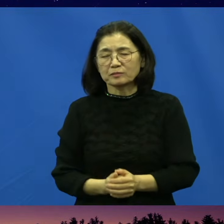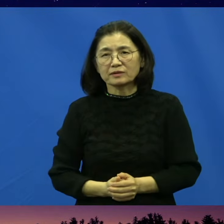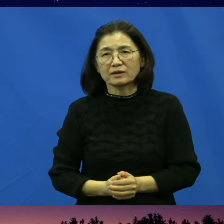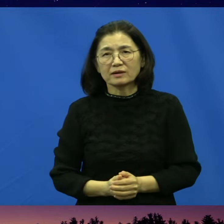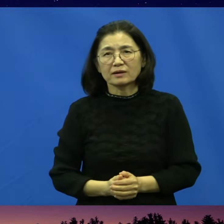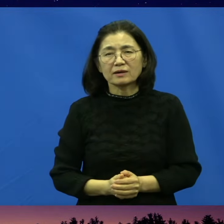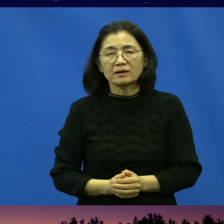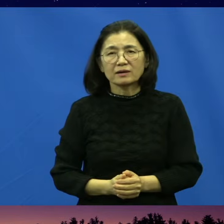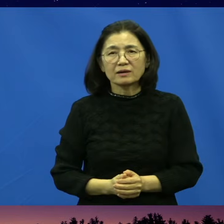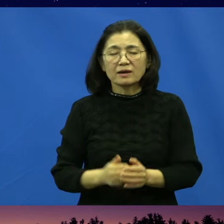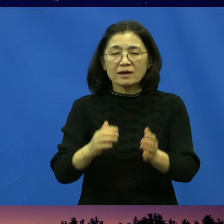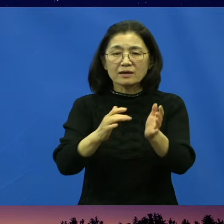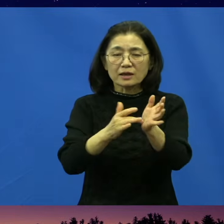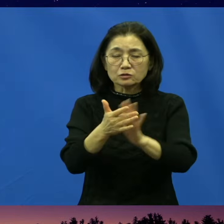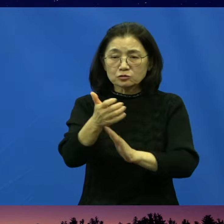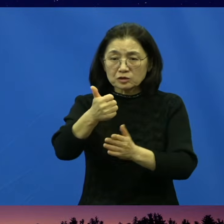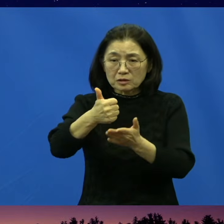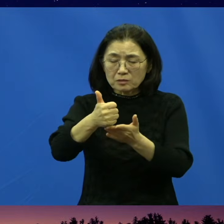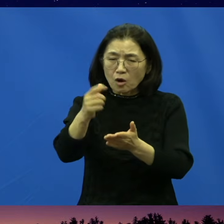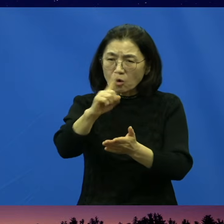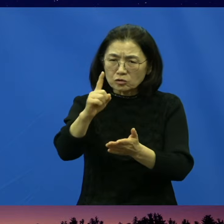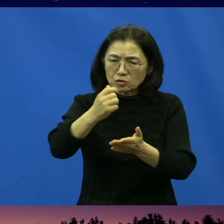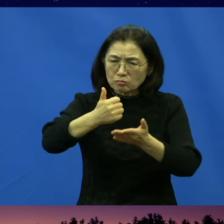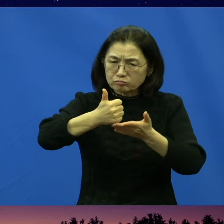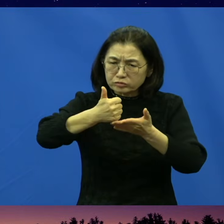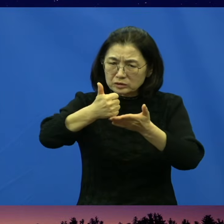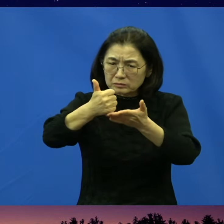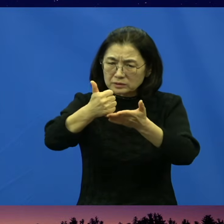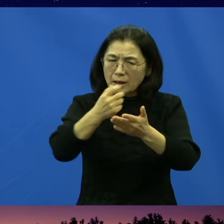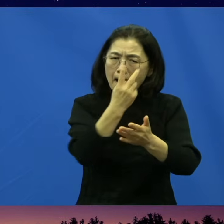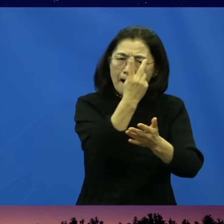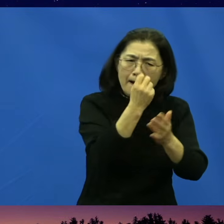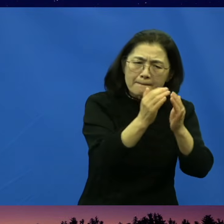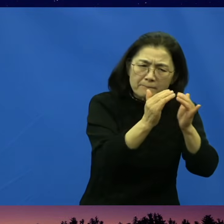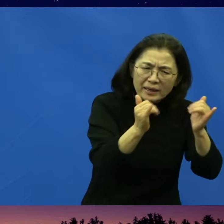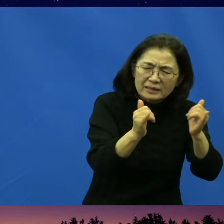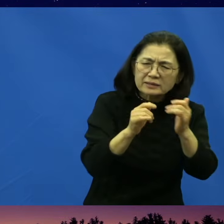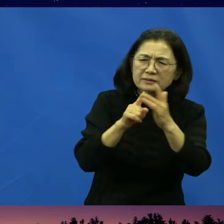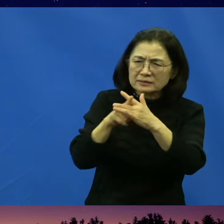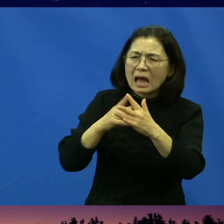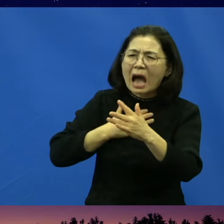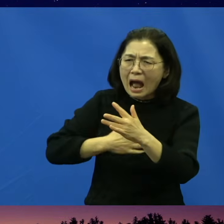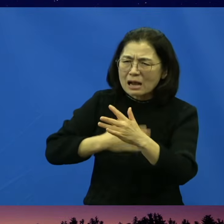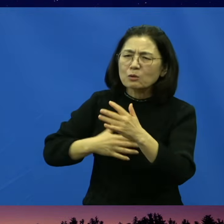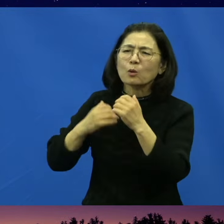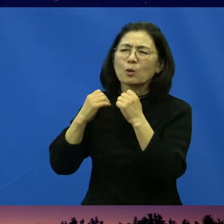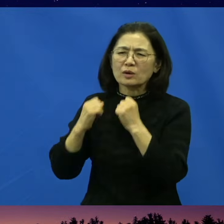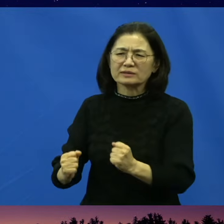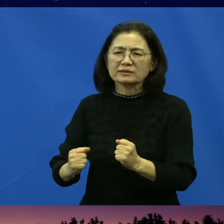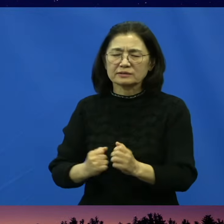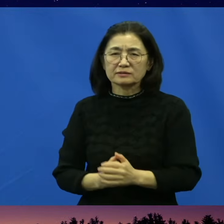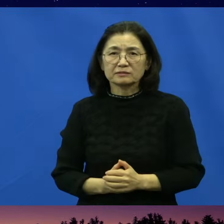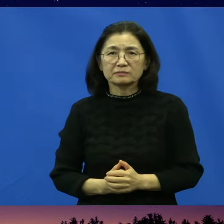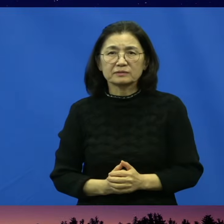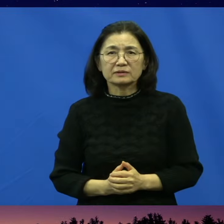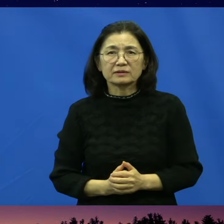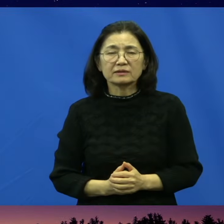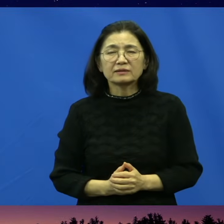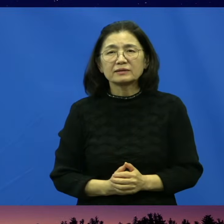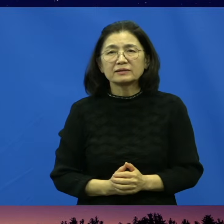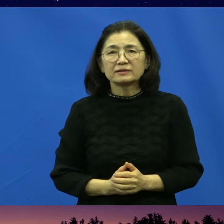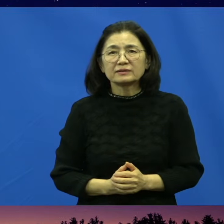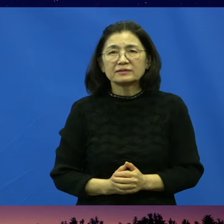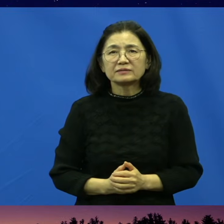예수님이 어떤 분이신지를 여러분 알게 되는 순간에 여러분, 우리는 나를 불쌍히 여겨달라는 이 바디메오의